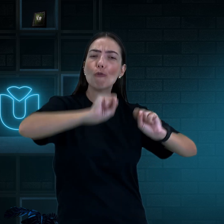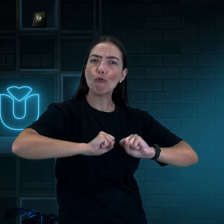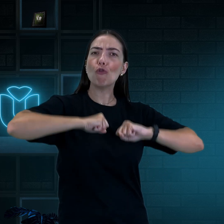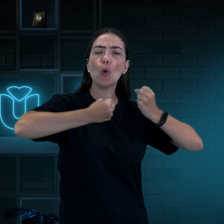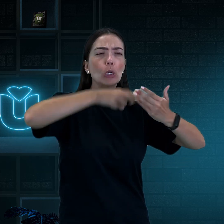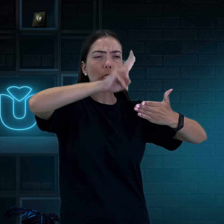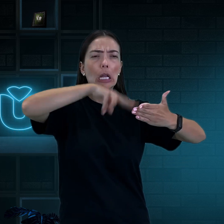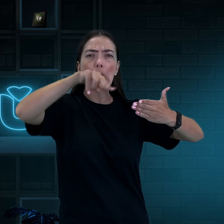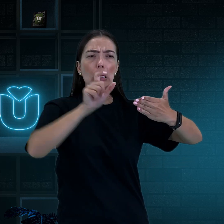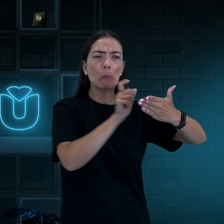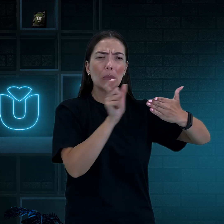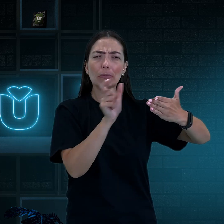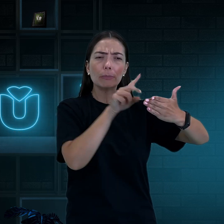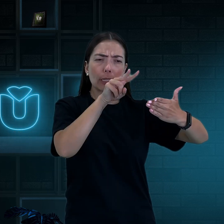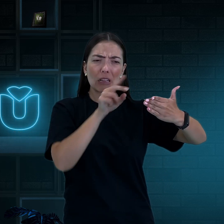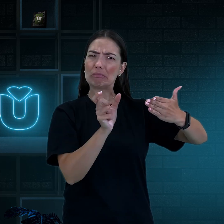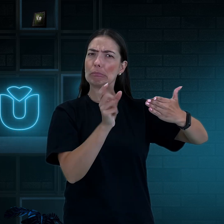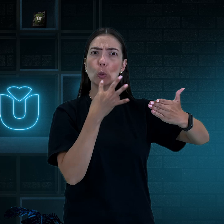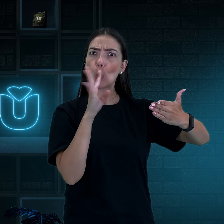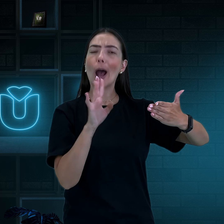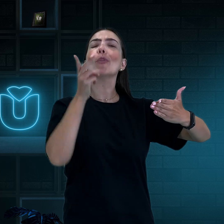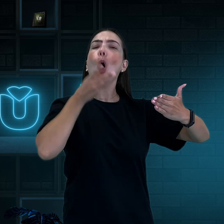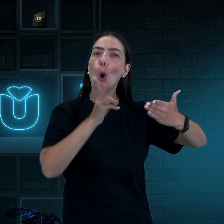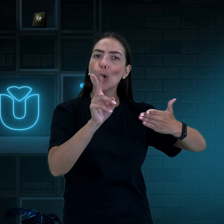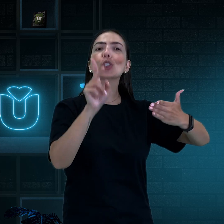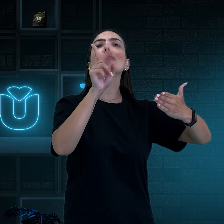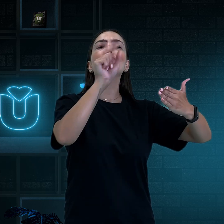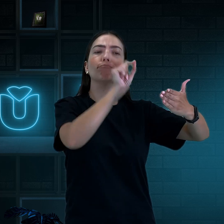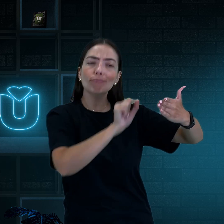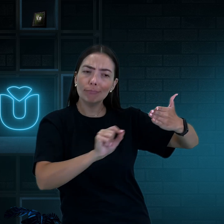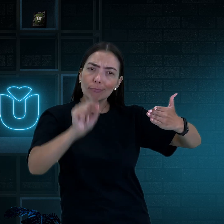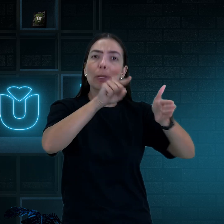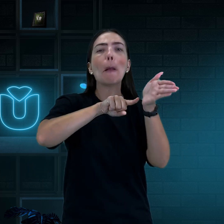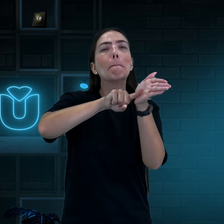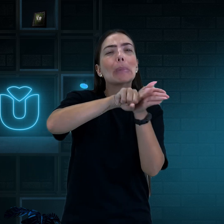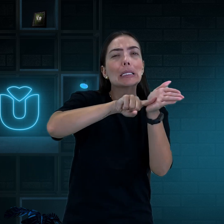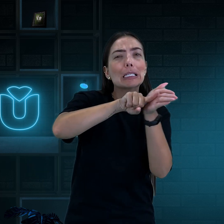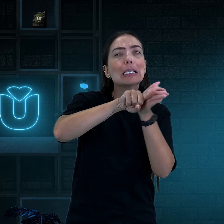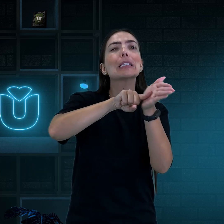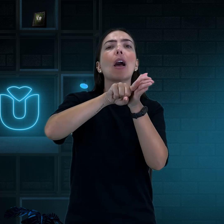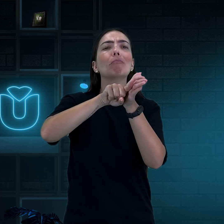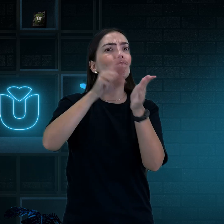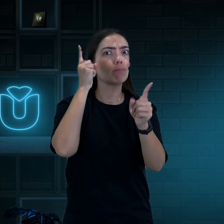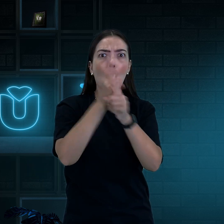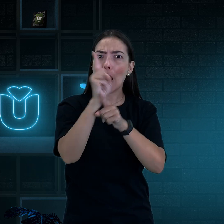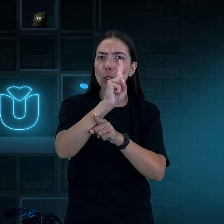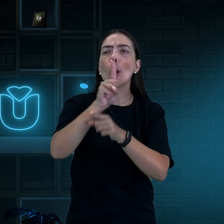vai continuar se esforçando na leitura de cada palavra. E se encontra outra, faz a mesma coisa. Marca para depois pesquisar